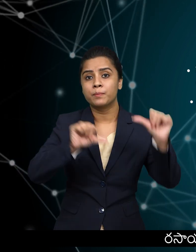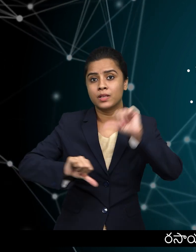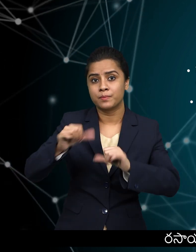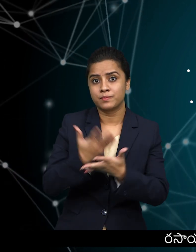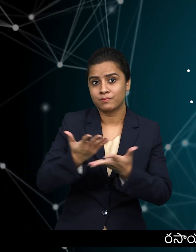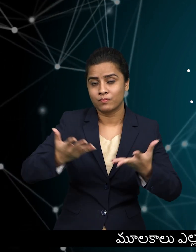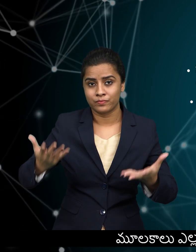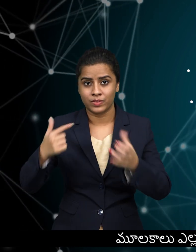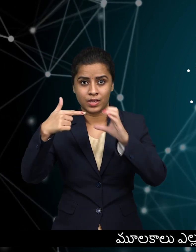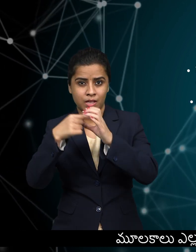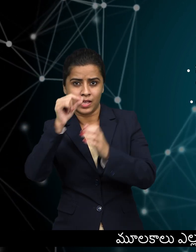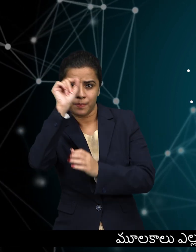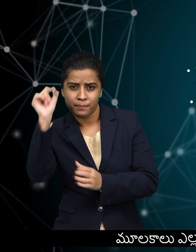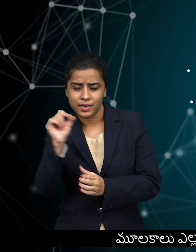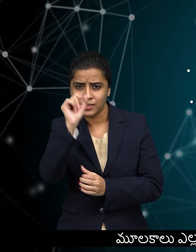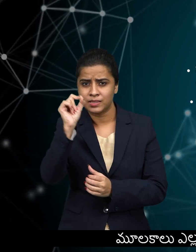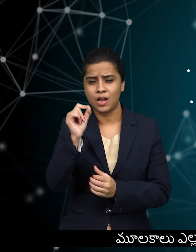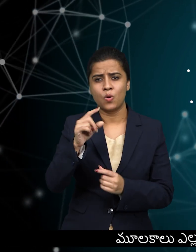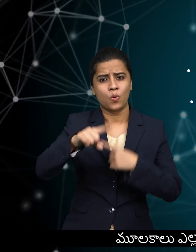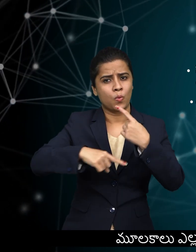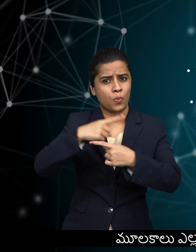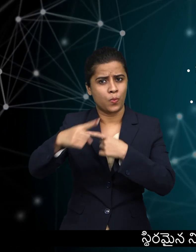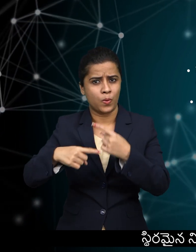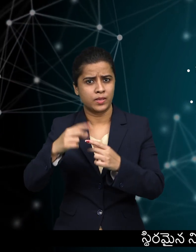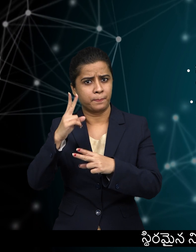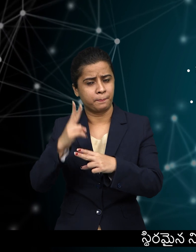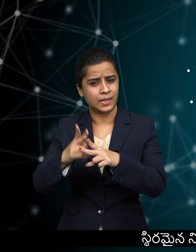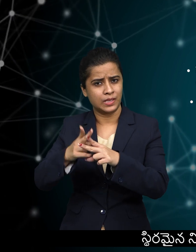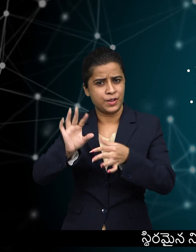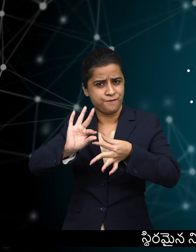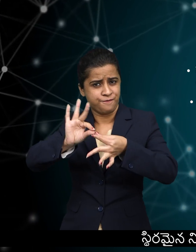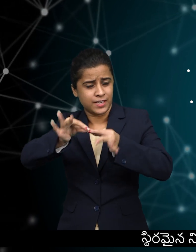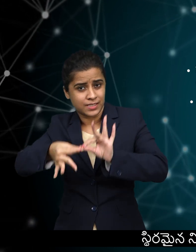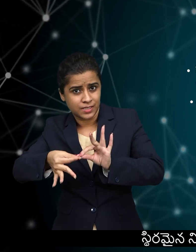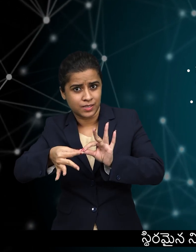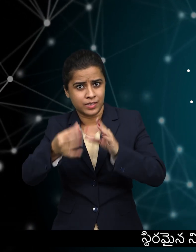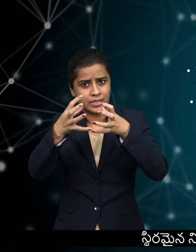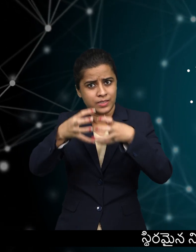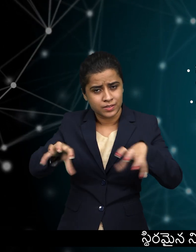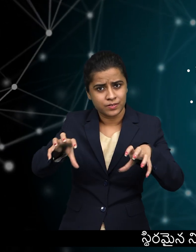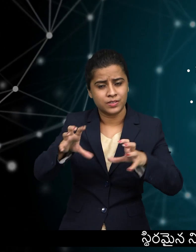రసాయన పదార్థంలో మూలకాలు ఎల్లప్పుడూ ద్రవ్యరాశి ద్వారా స్థిరమైన నిష్పత్తిలో ఉంటాయి.